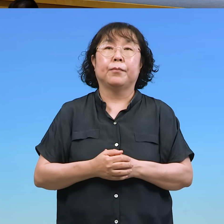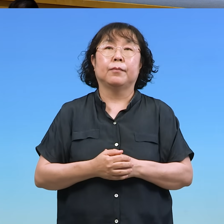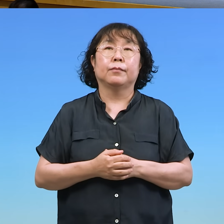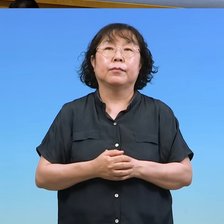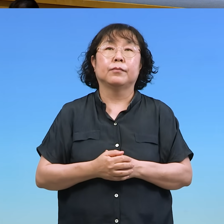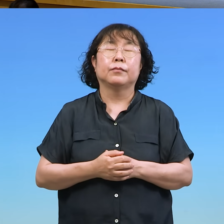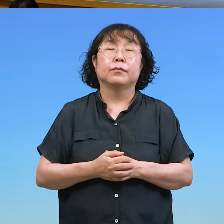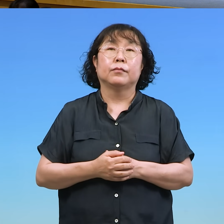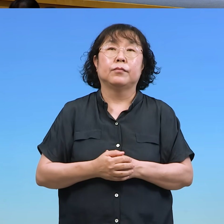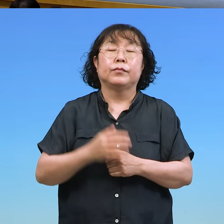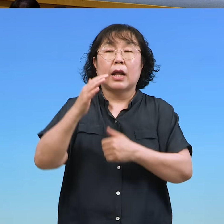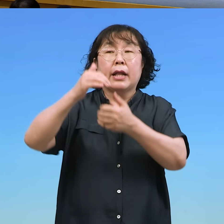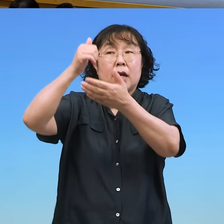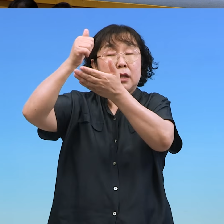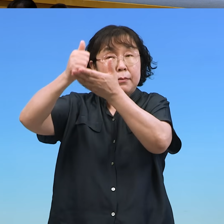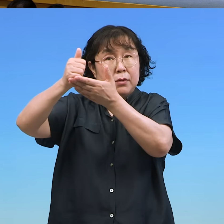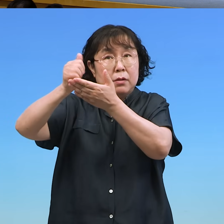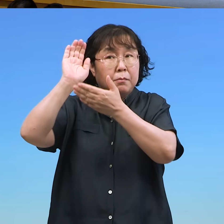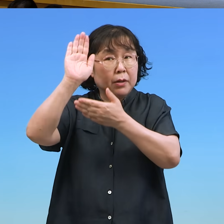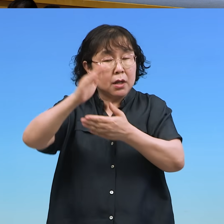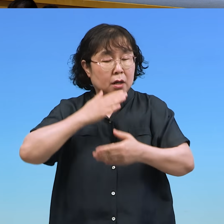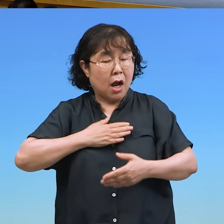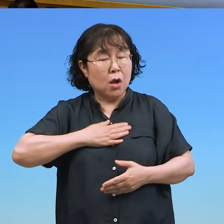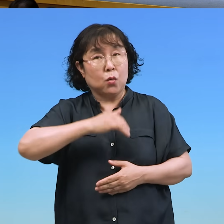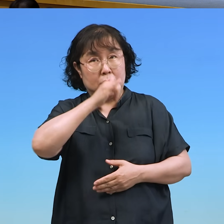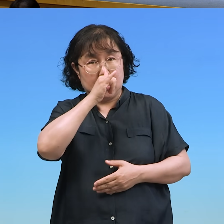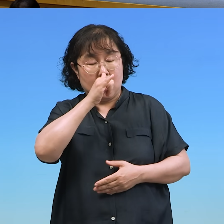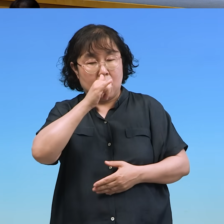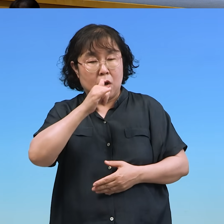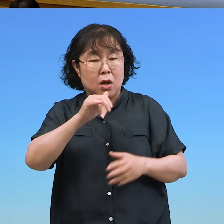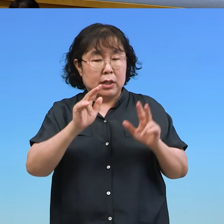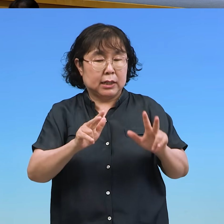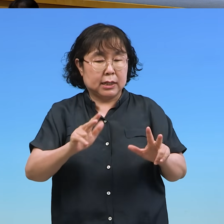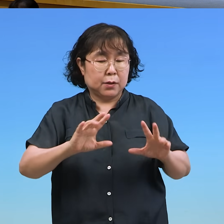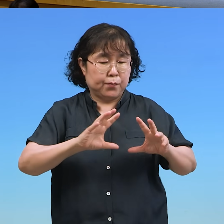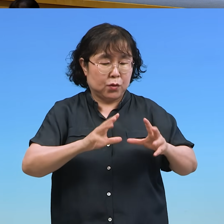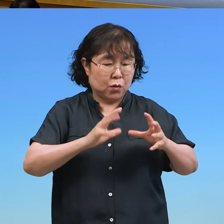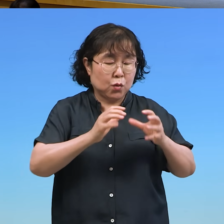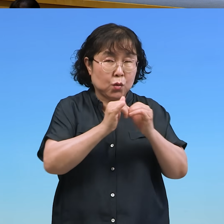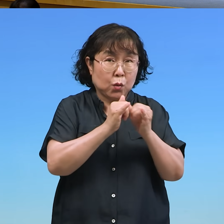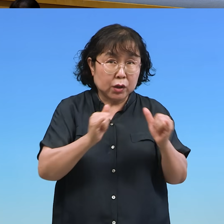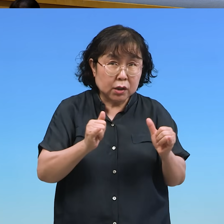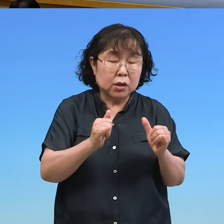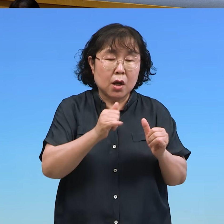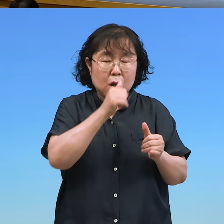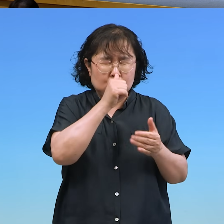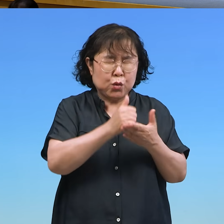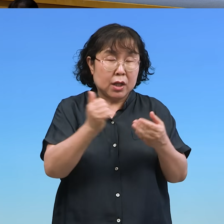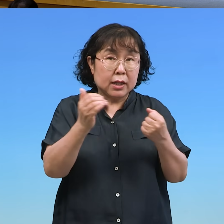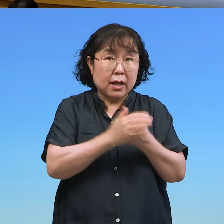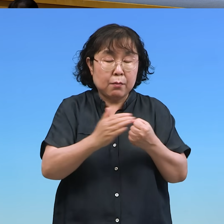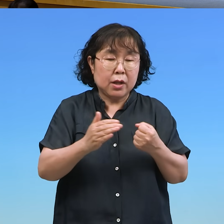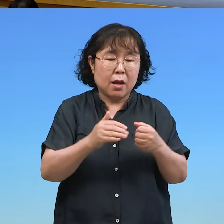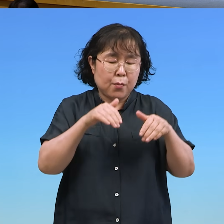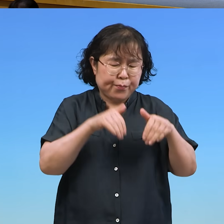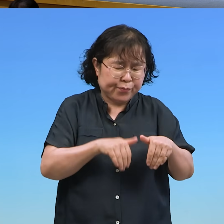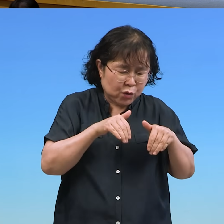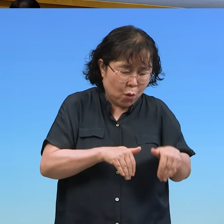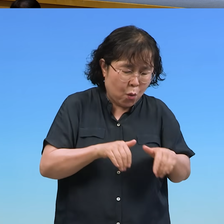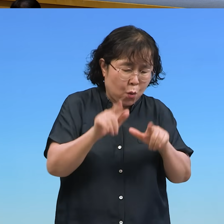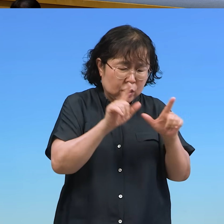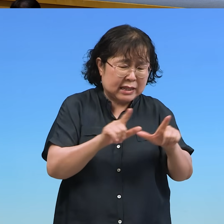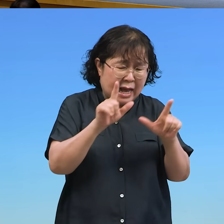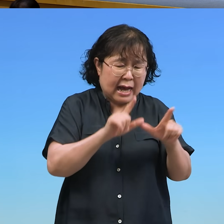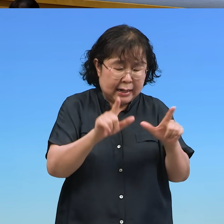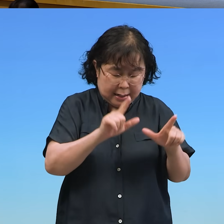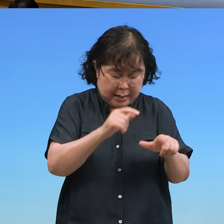왜 이런 말씀을 주십니까? 하나님은 아시거든요. 지금 여러분 동족들의 죄를 짊어지고 노예 생활을 해야 되는